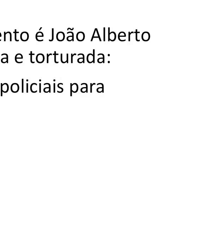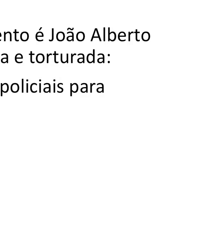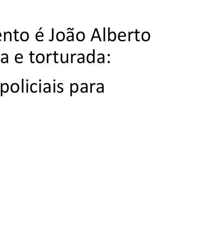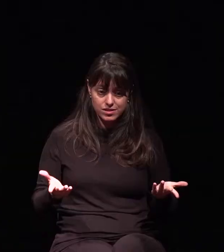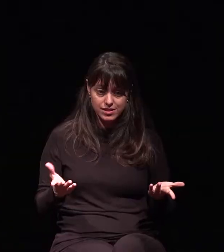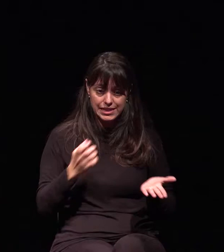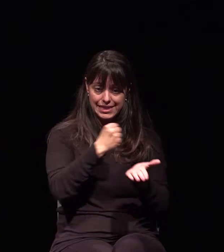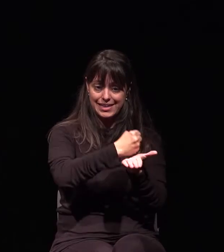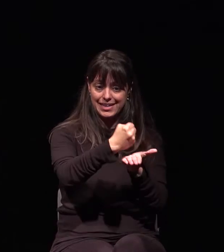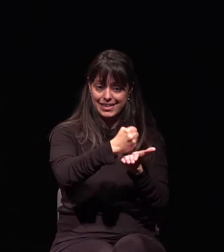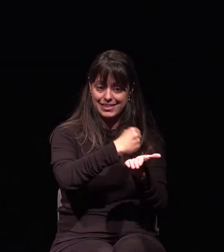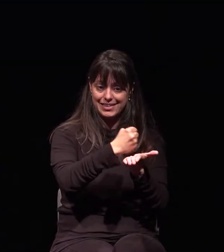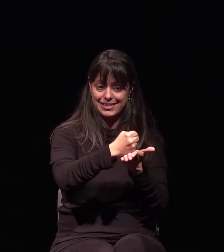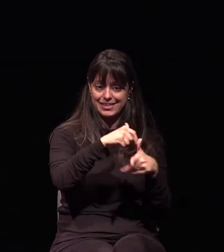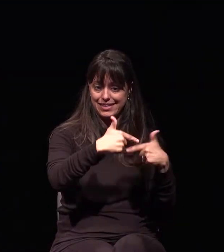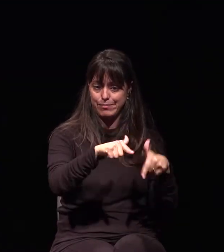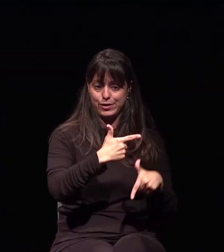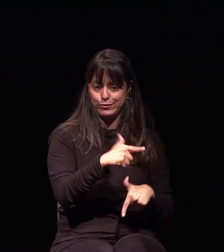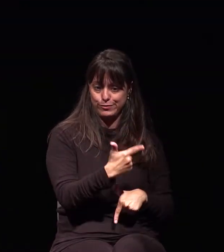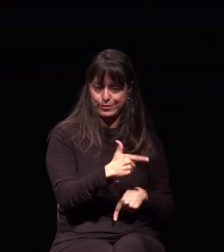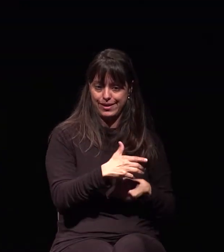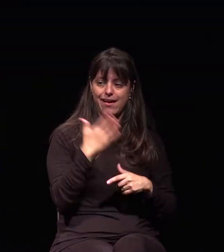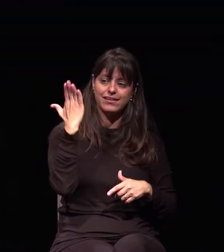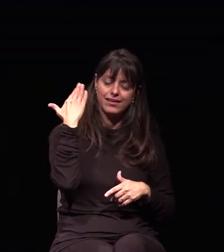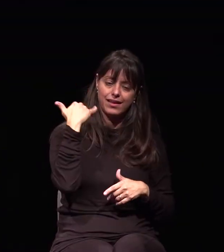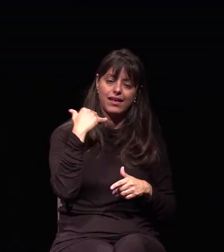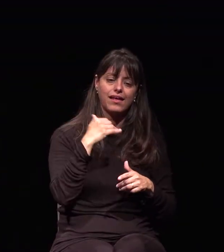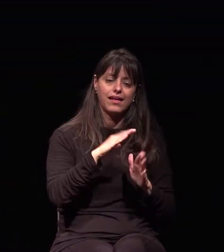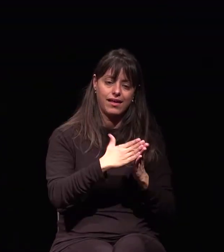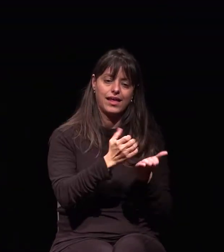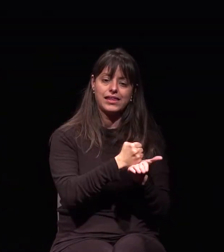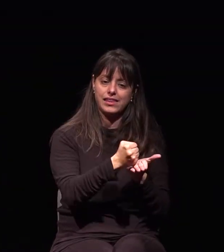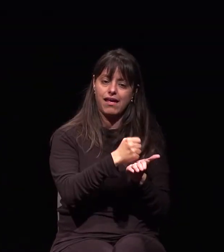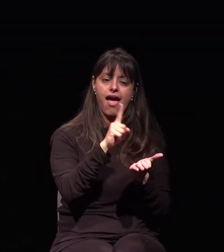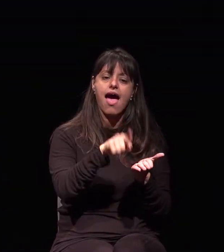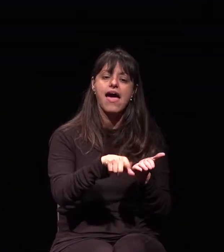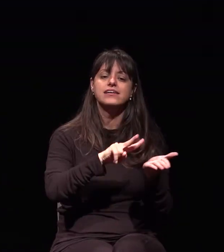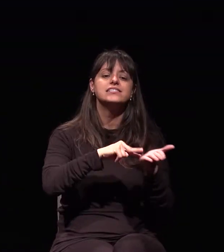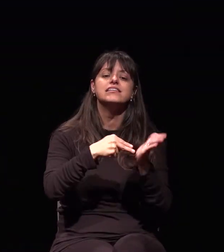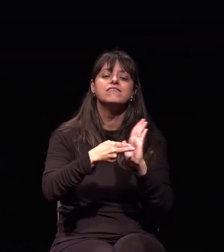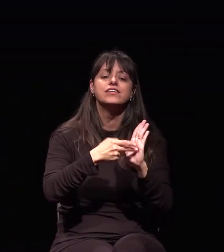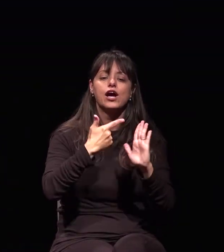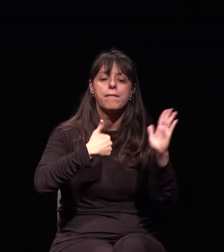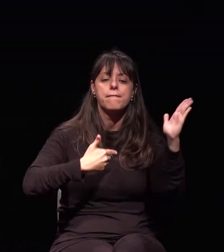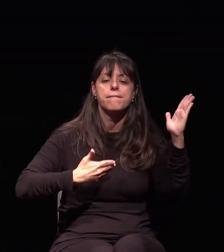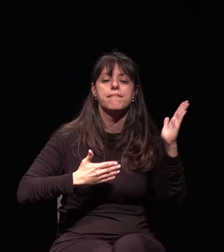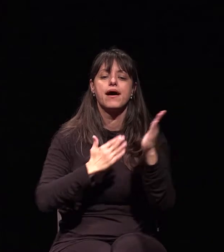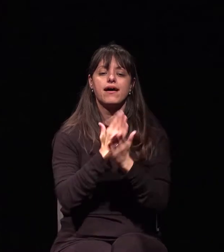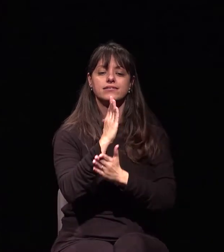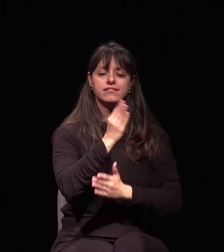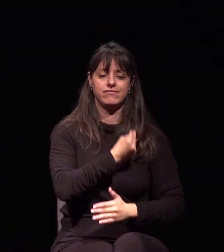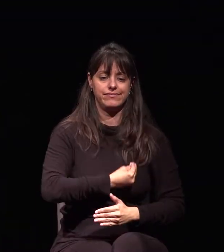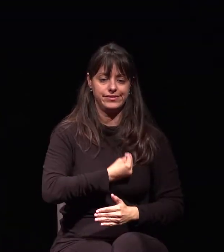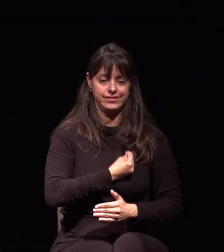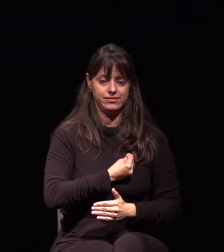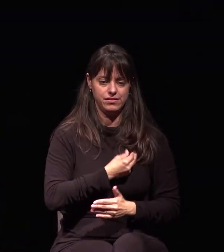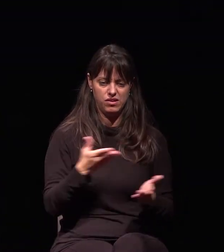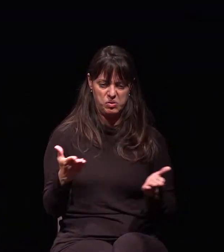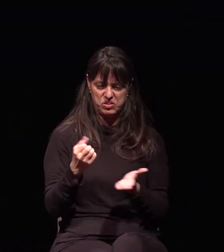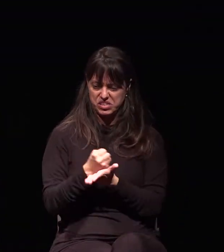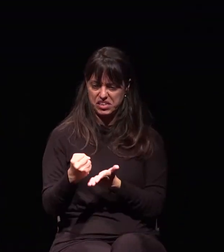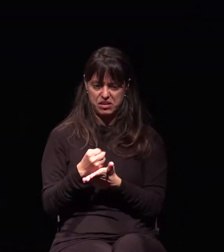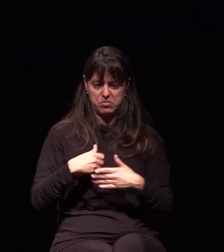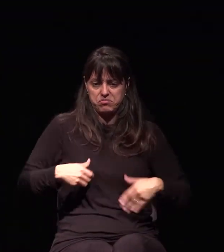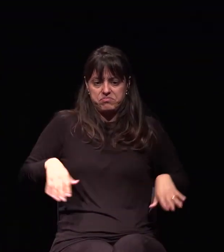tinham carteira de trabalho, que naquele tempo, carteira de trabalho era o nosso passaporte, hein, gente? Hoje, né, ninguém nem sabe o que é